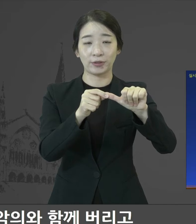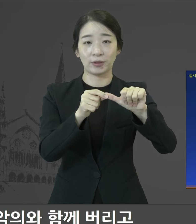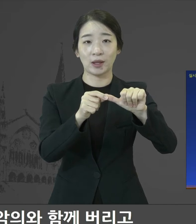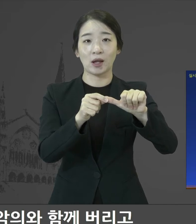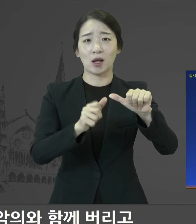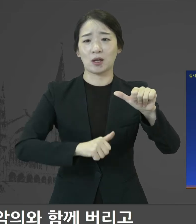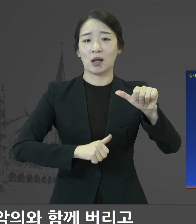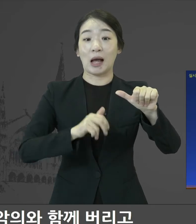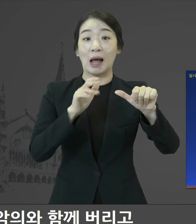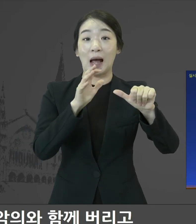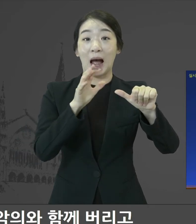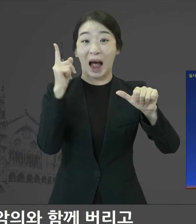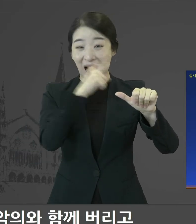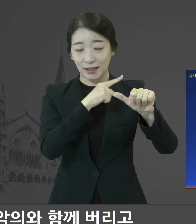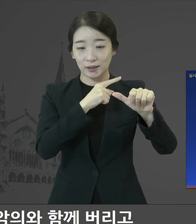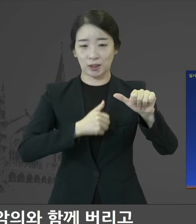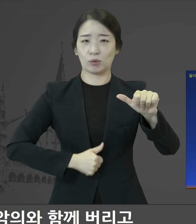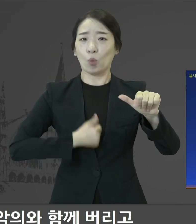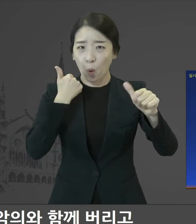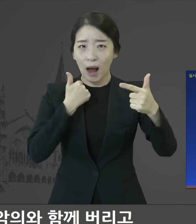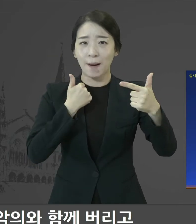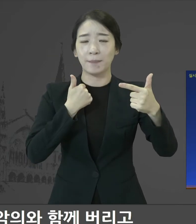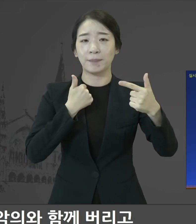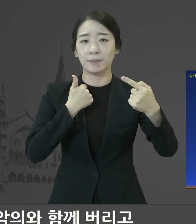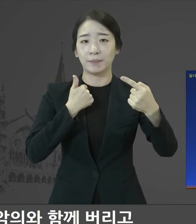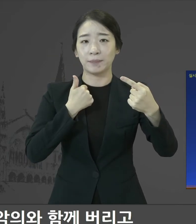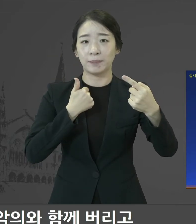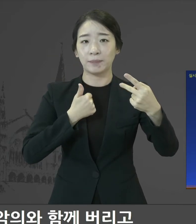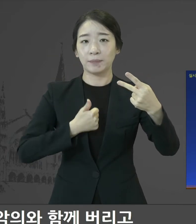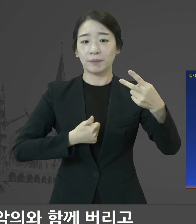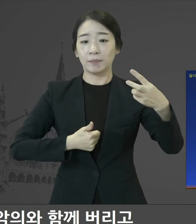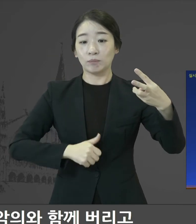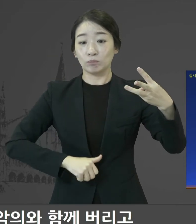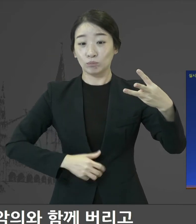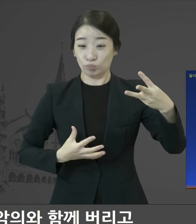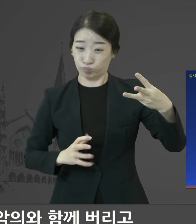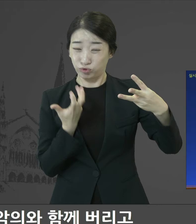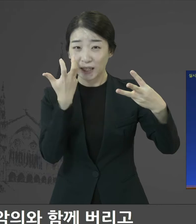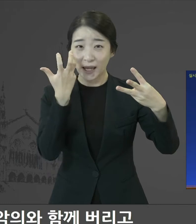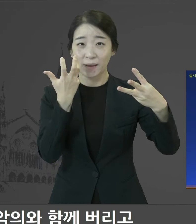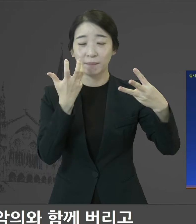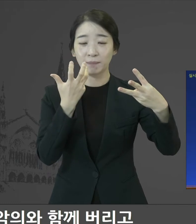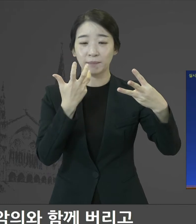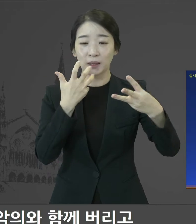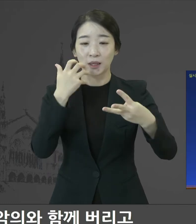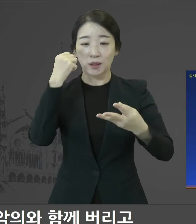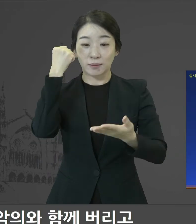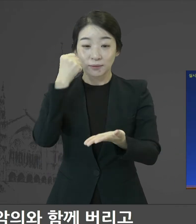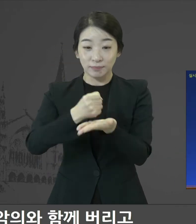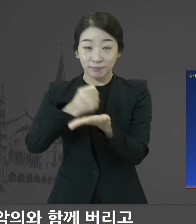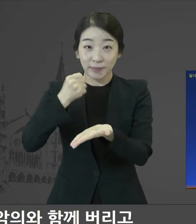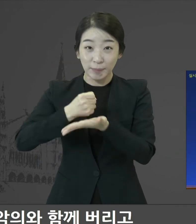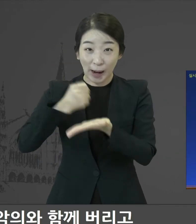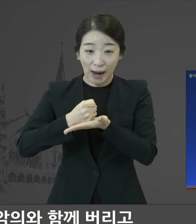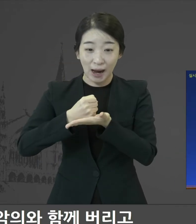노함, 분냄, 떠드는 것, 비방하는 것 5가지입니다.